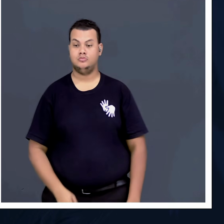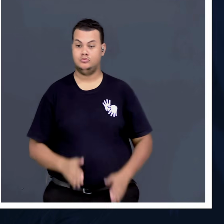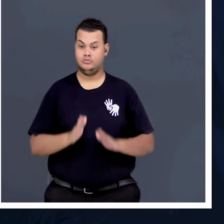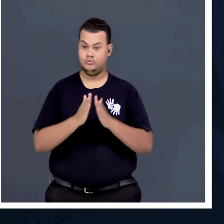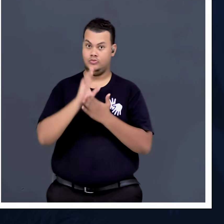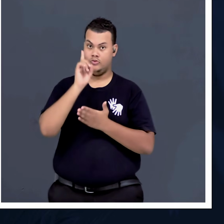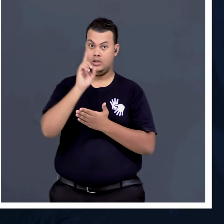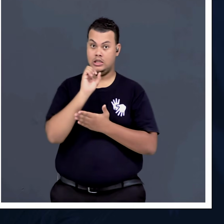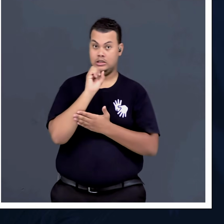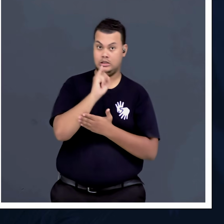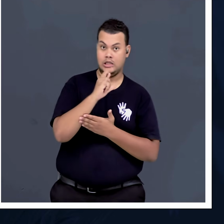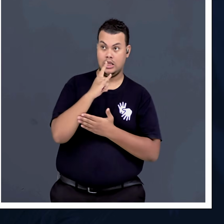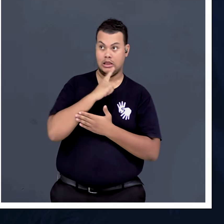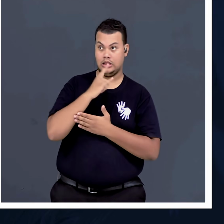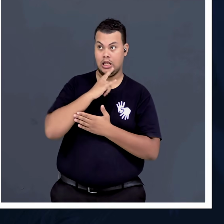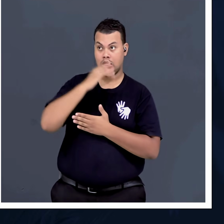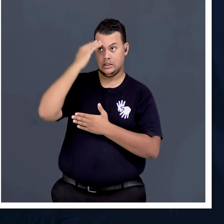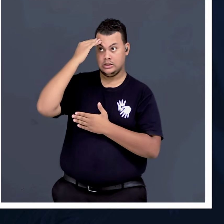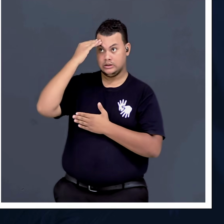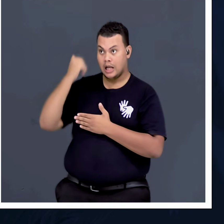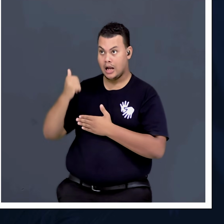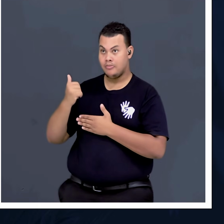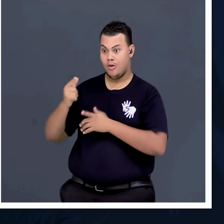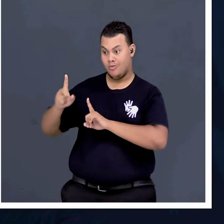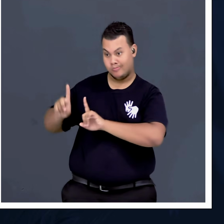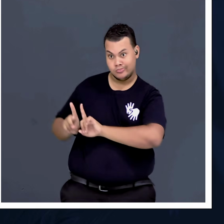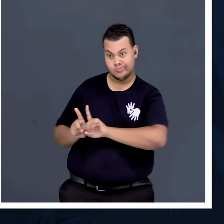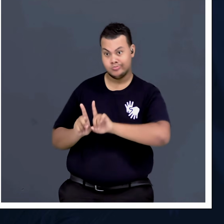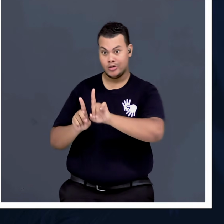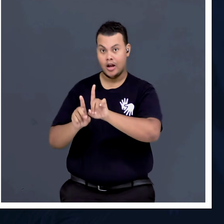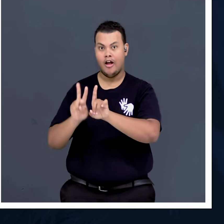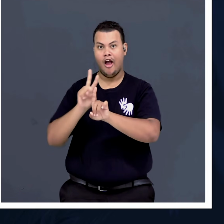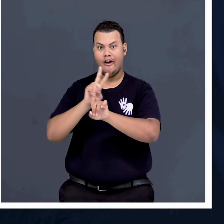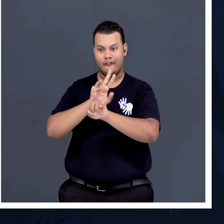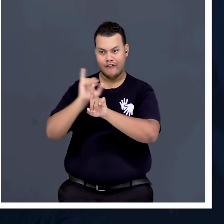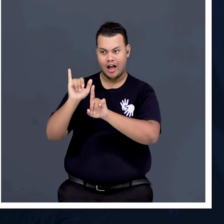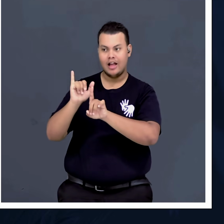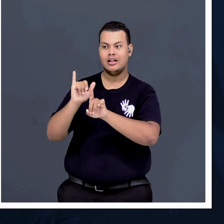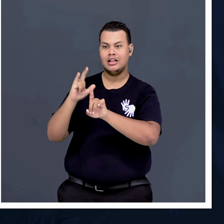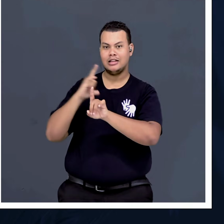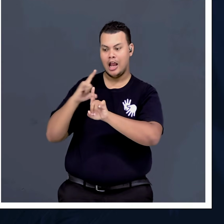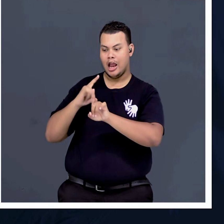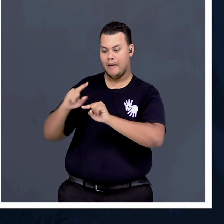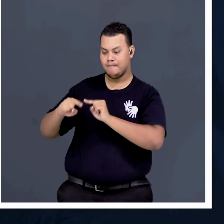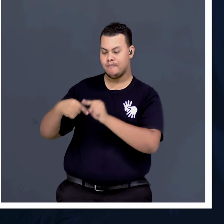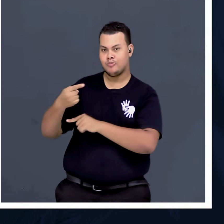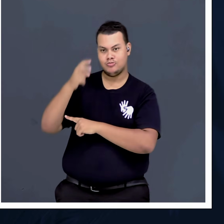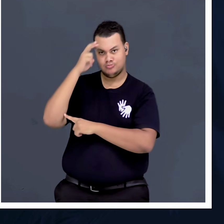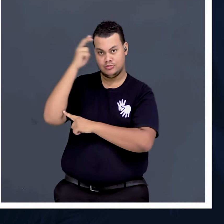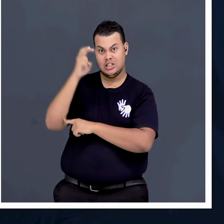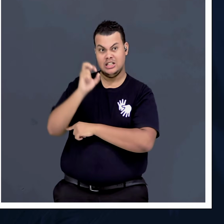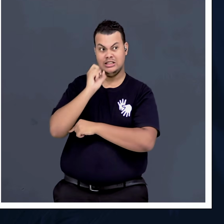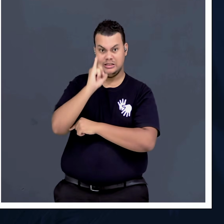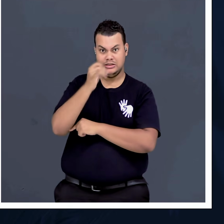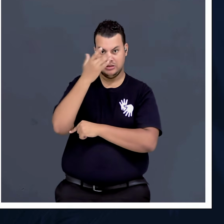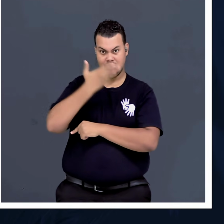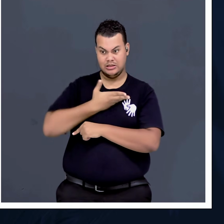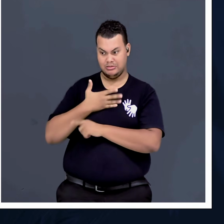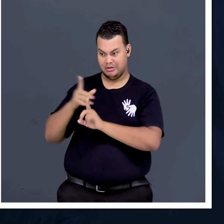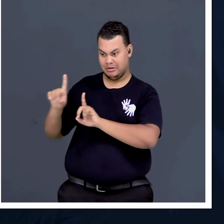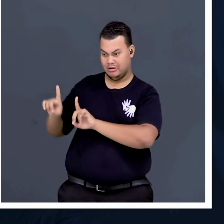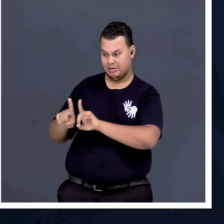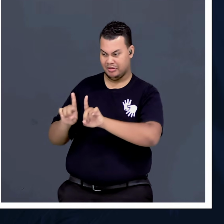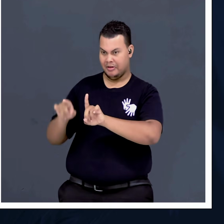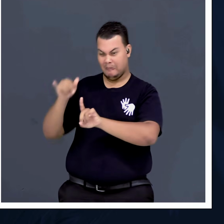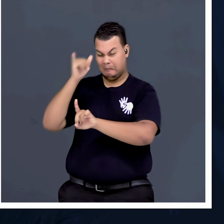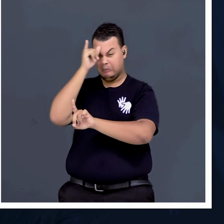Aquele que anda com os sábios será cada vez mais sábio, mas o companheiro dos